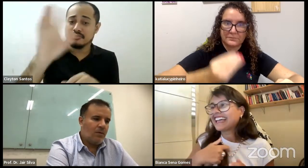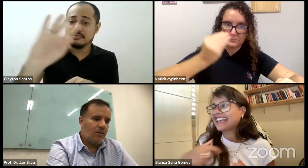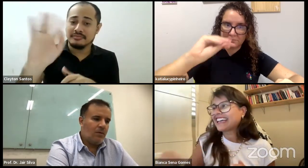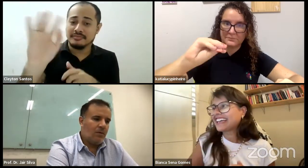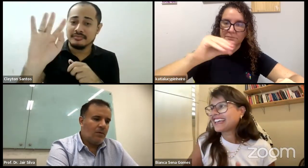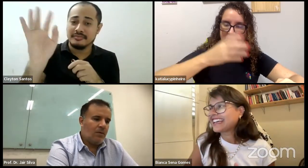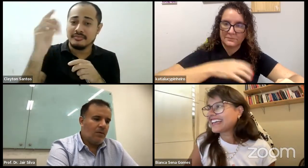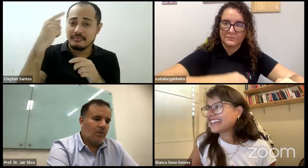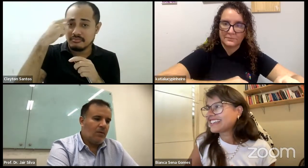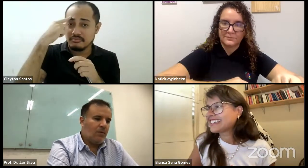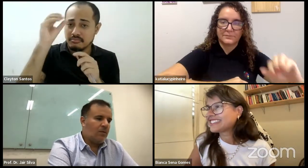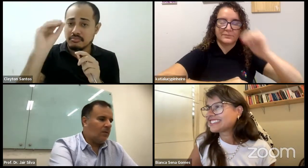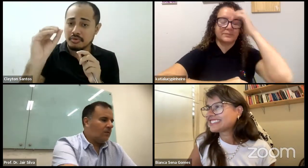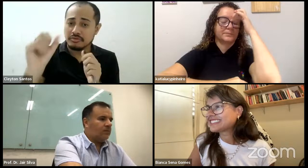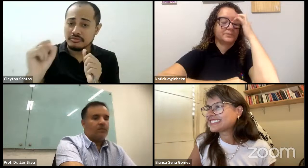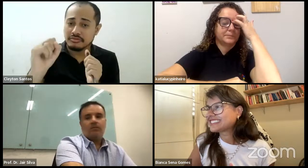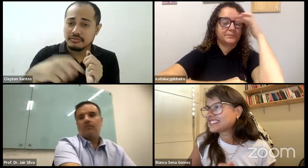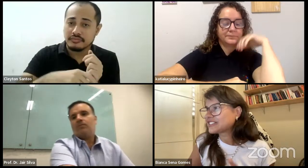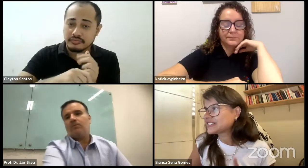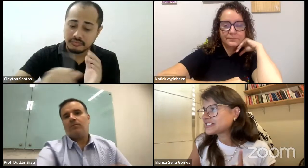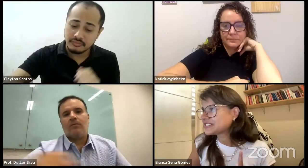Sim, eu.